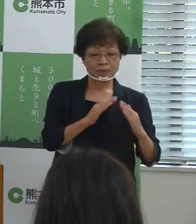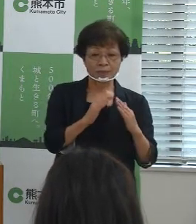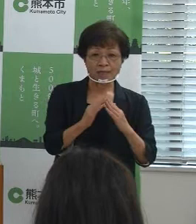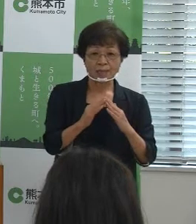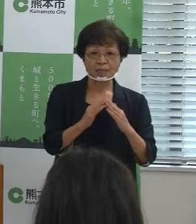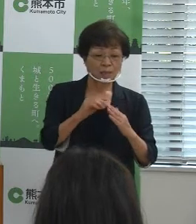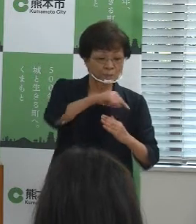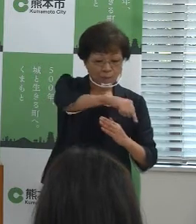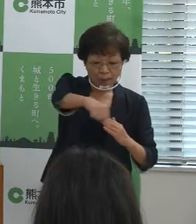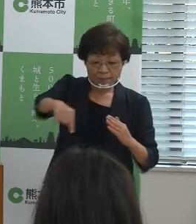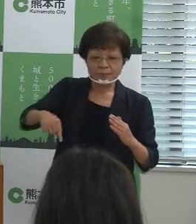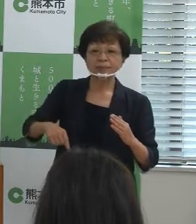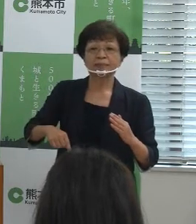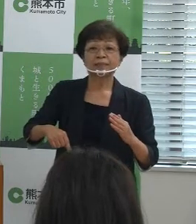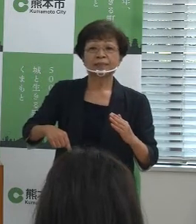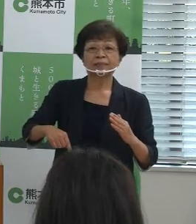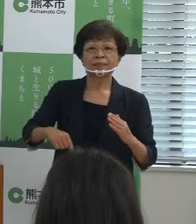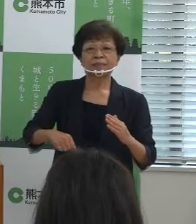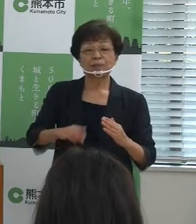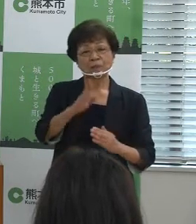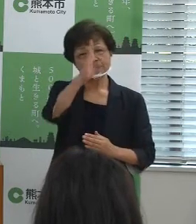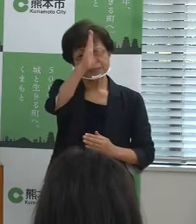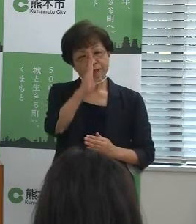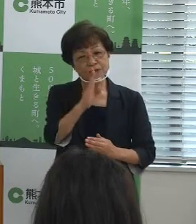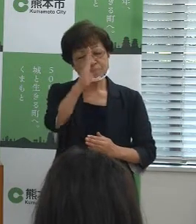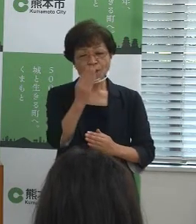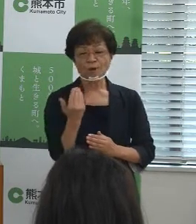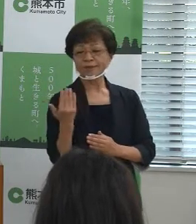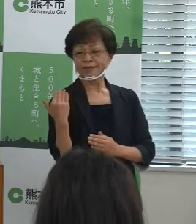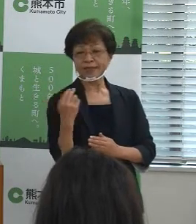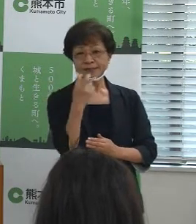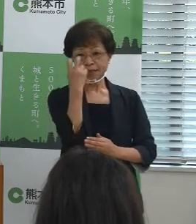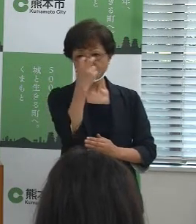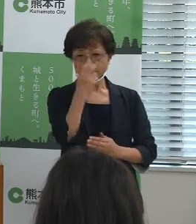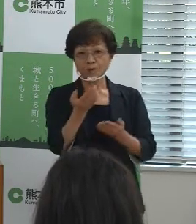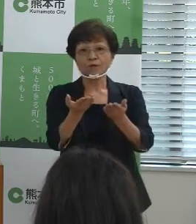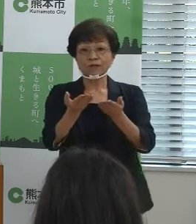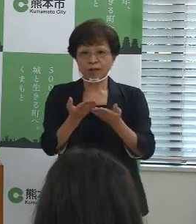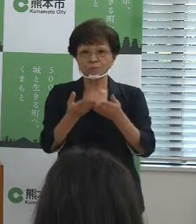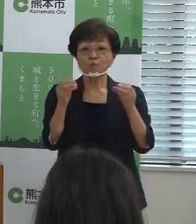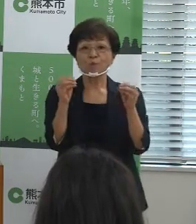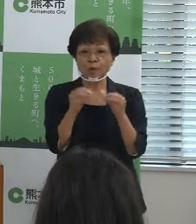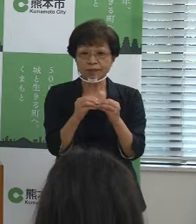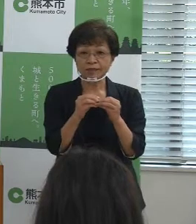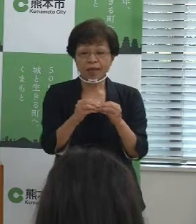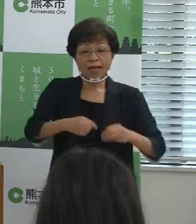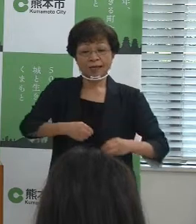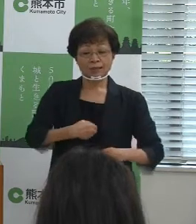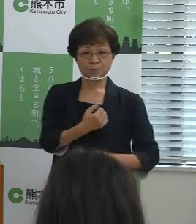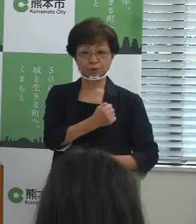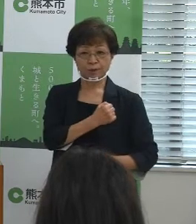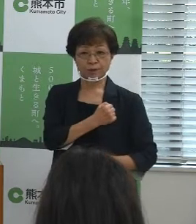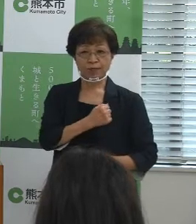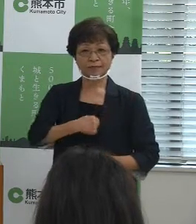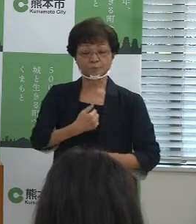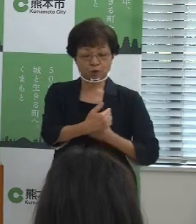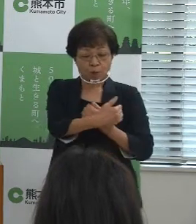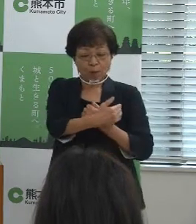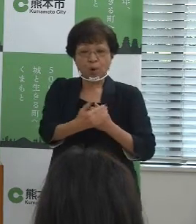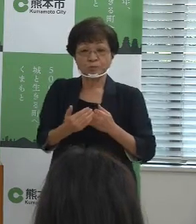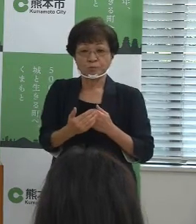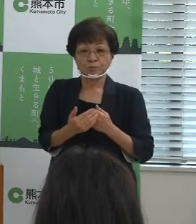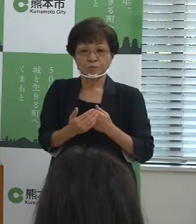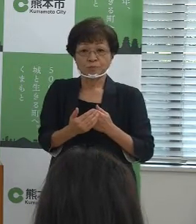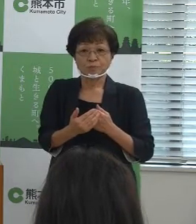や身の回りのリスク等も事前にご確認をいただくとともに、自分の命は自分で守